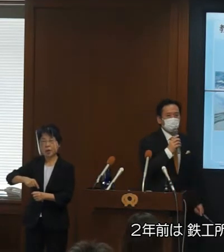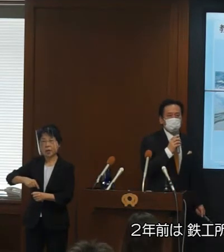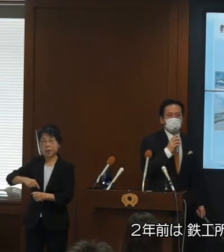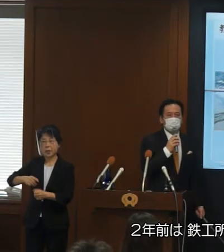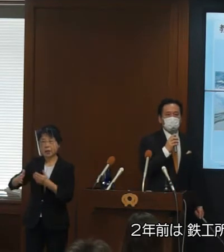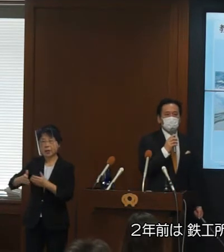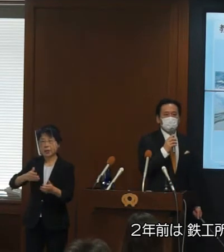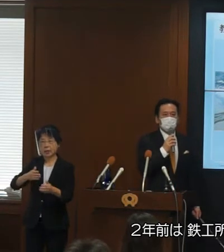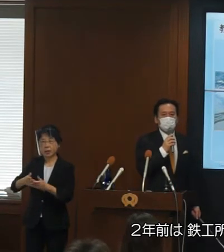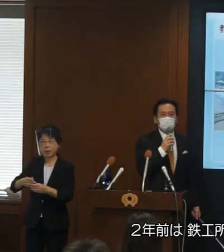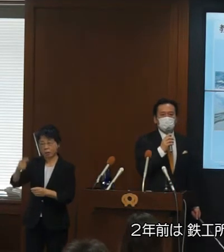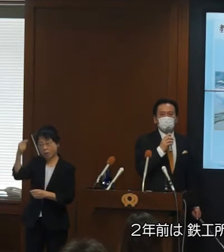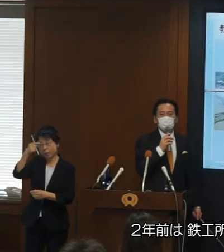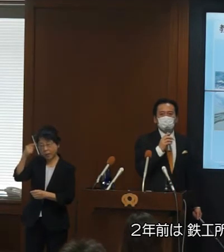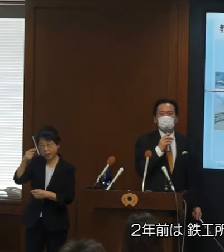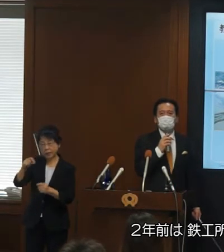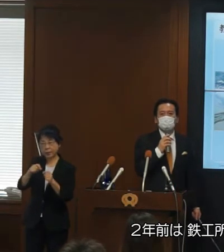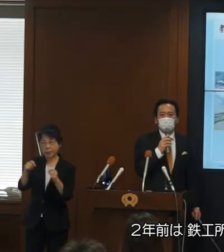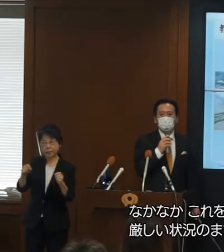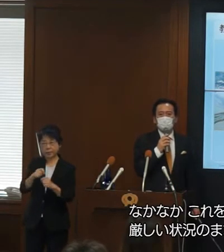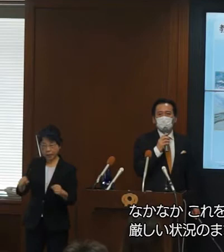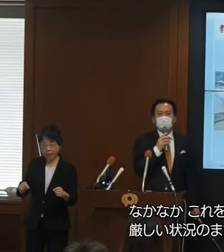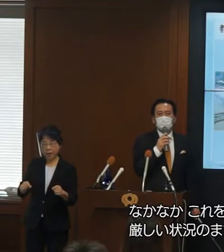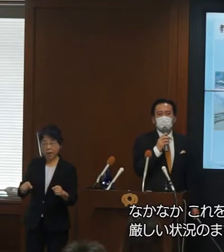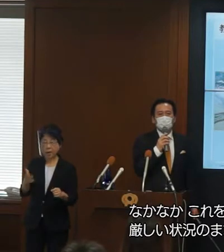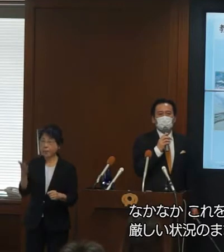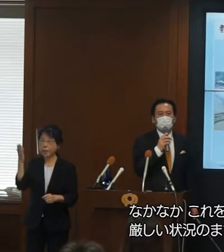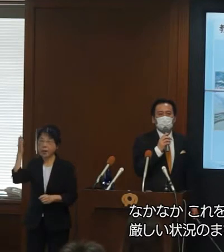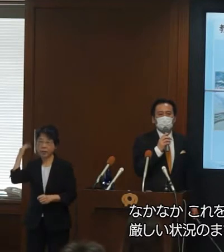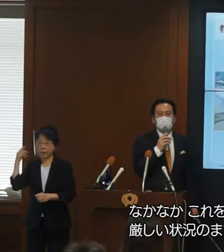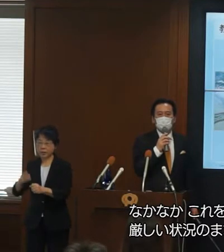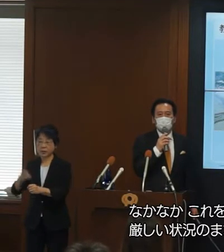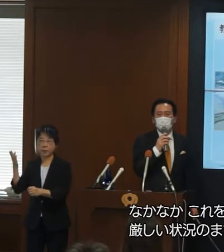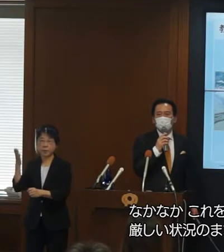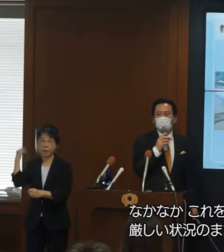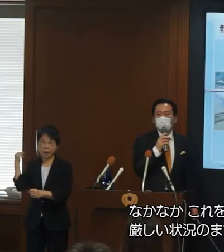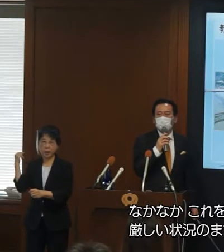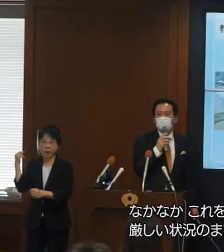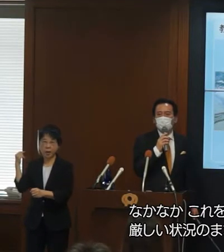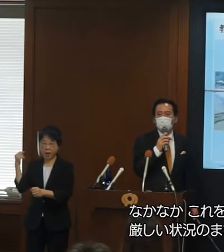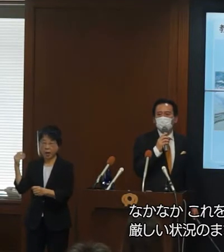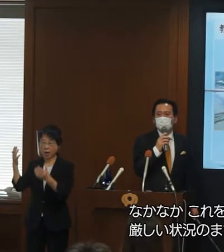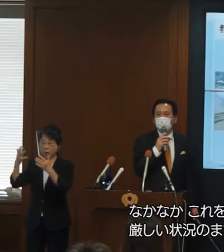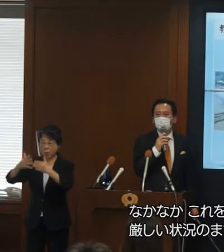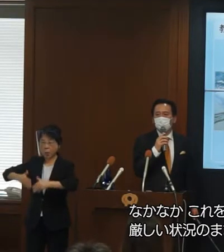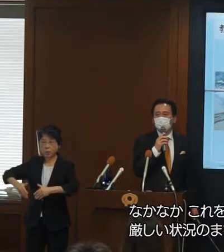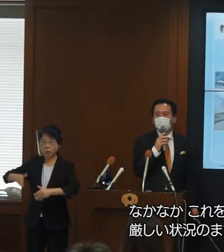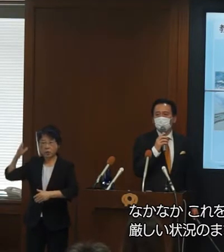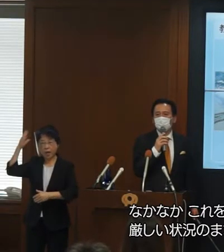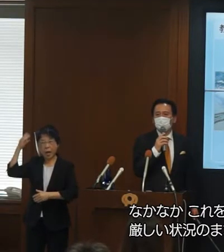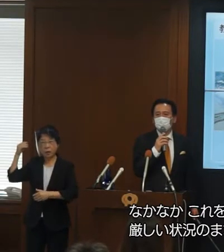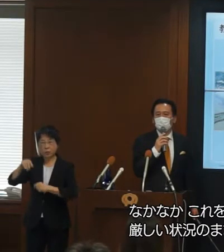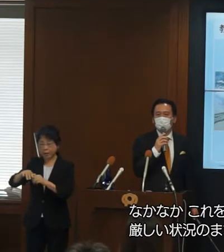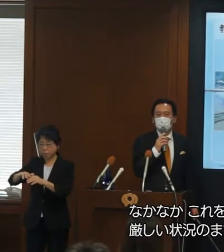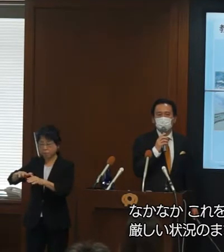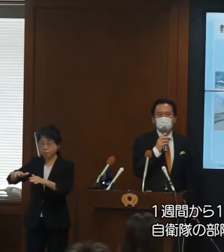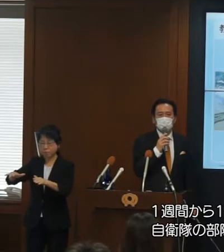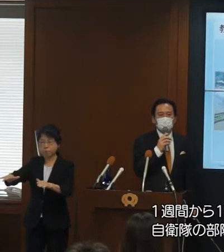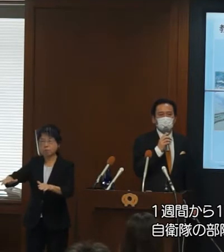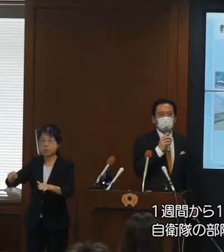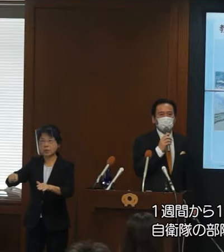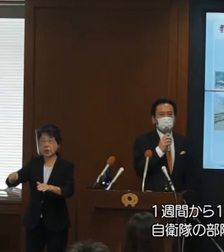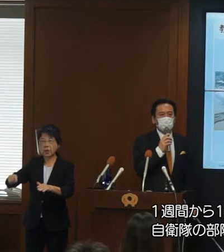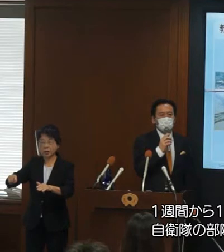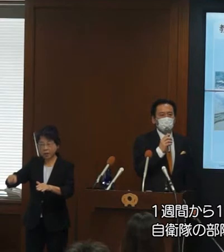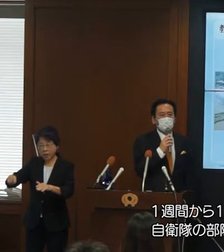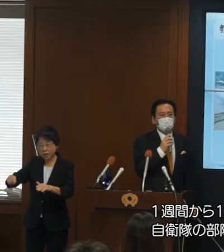鉄工所の油が流出しまして、なかなかこれをですね、川に流せないっていう厳しい状況のままで1週